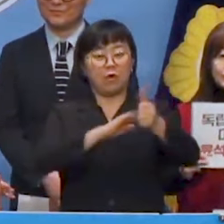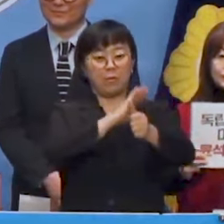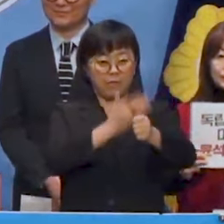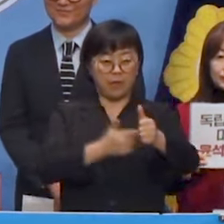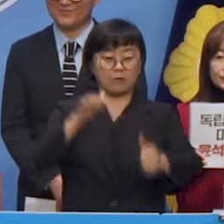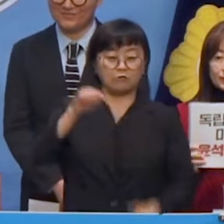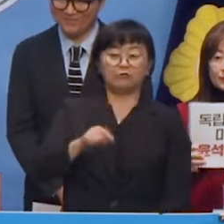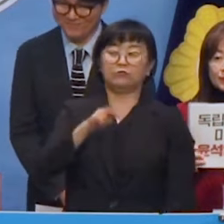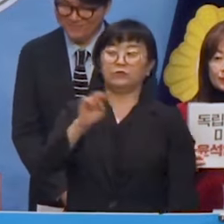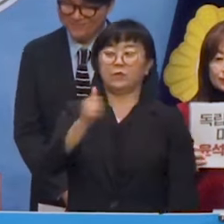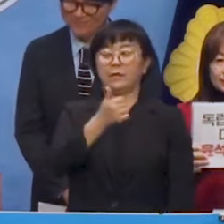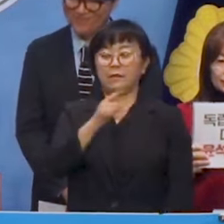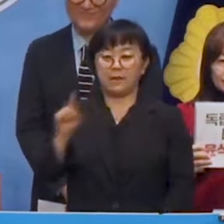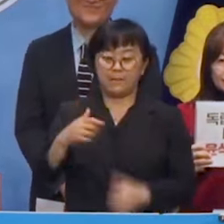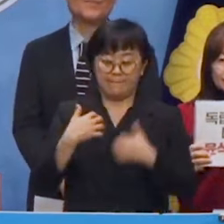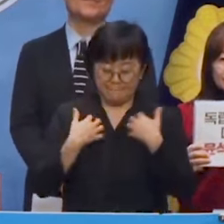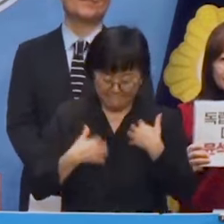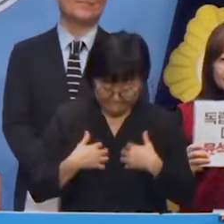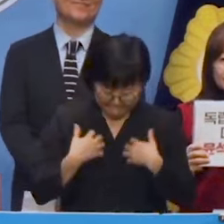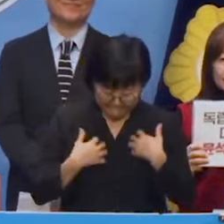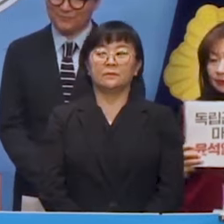반갑습니다.